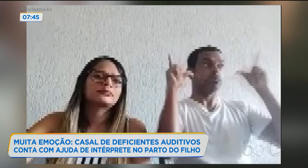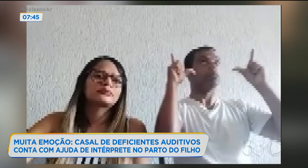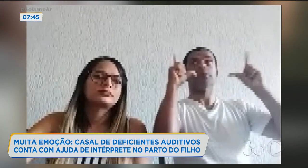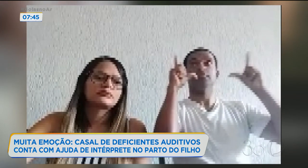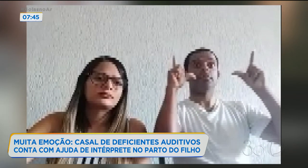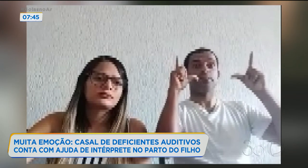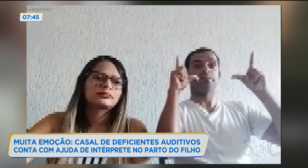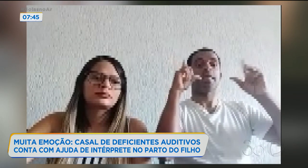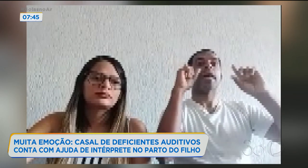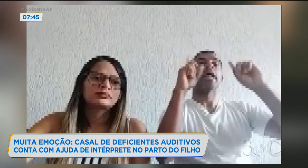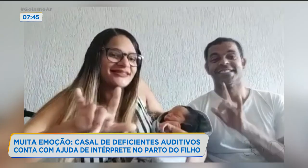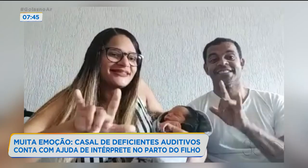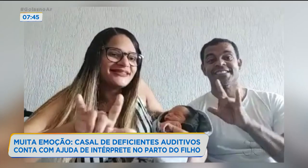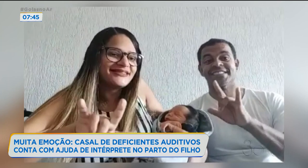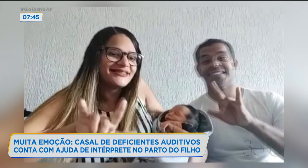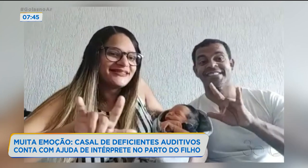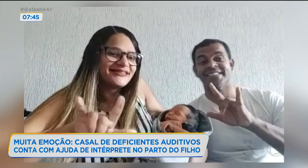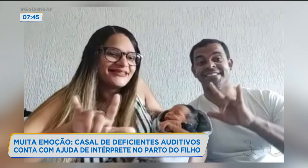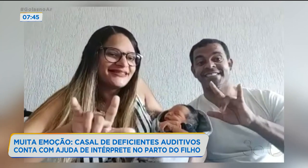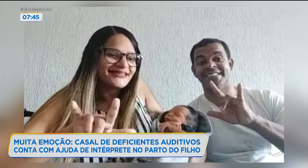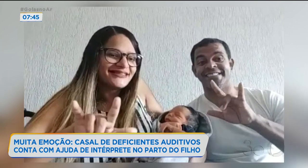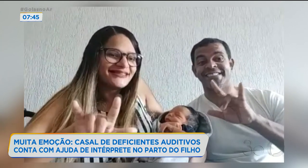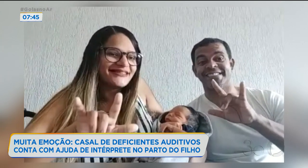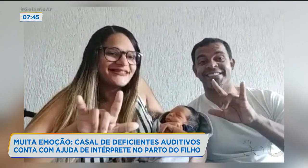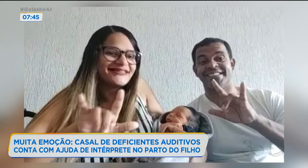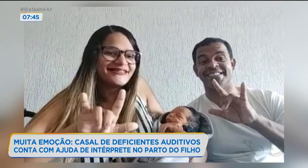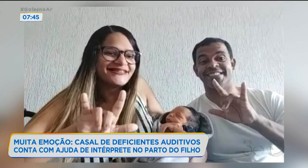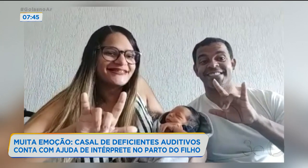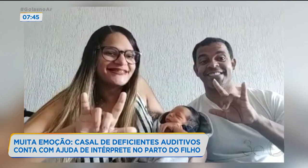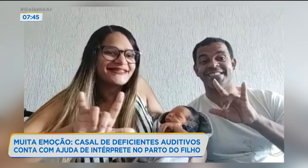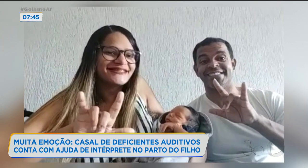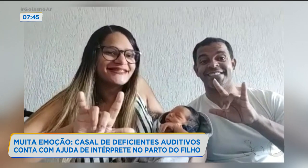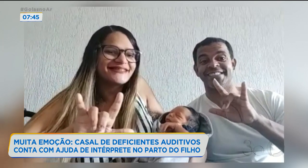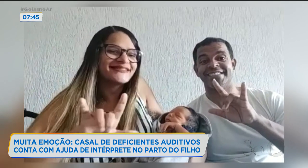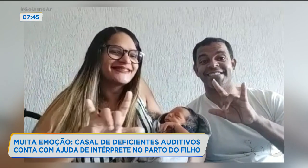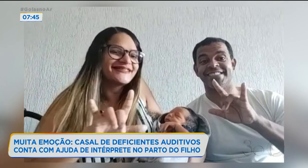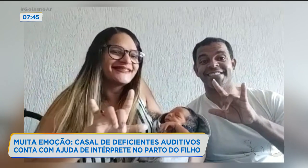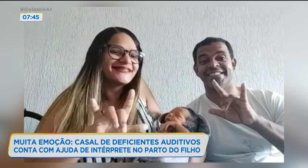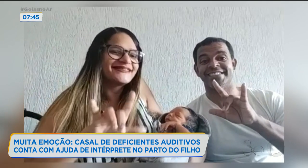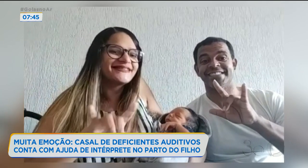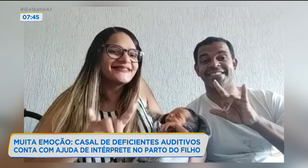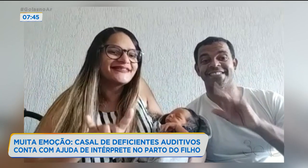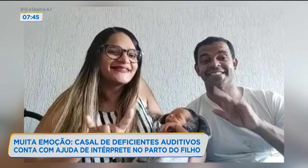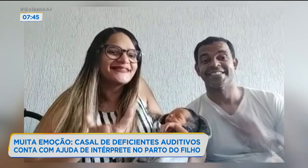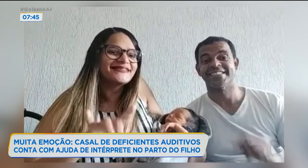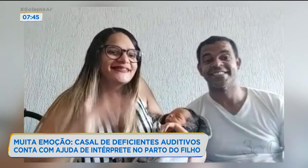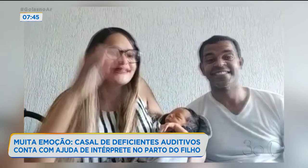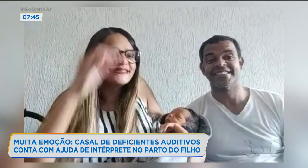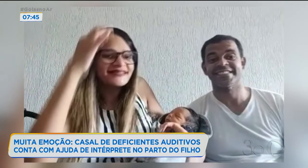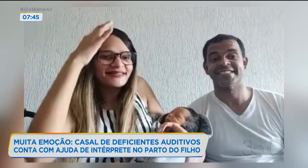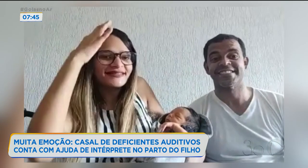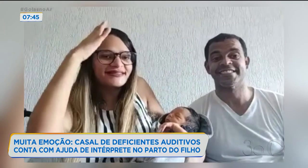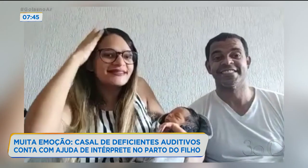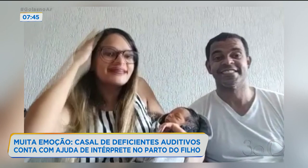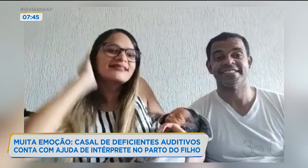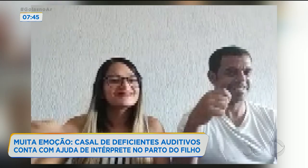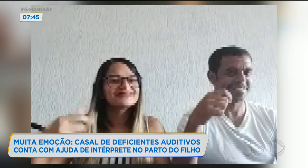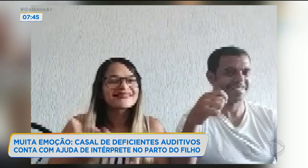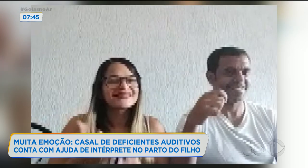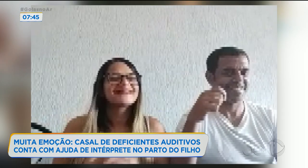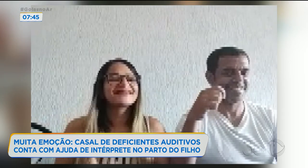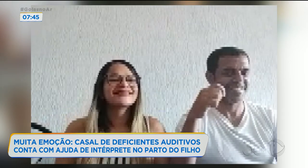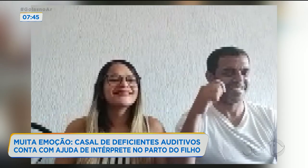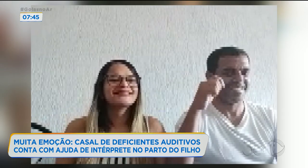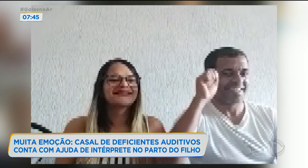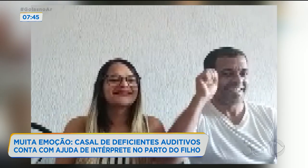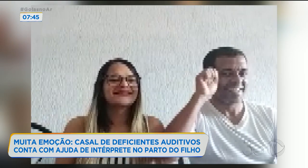idade depois de um acidente. O sinal que eles fazem vem do inglês e significa I love you, ou te amo em português.